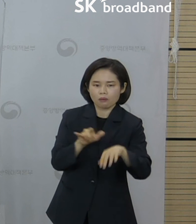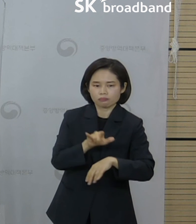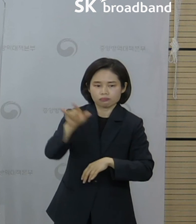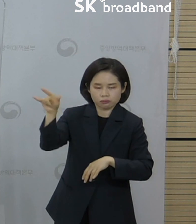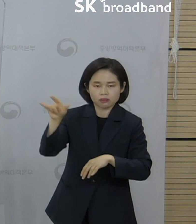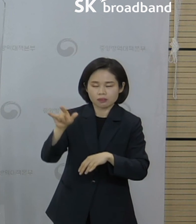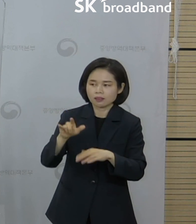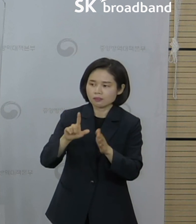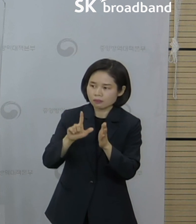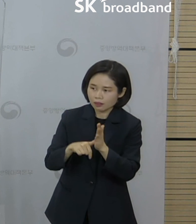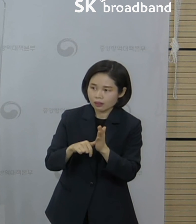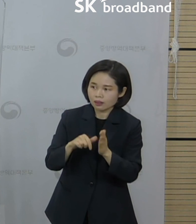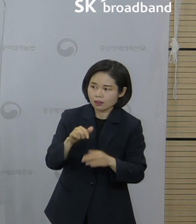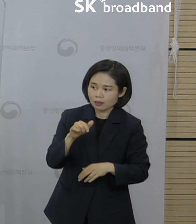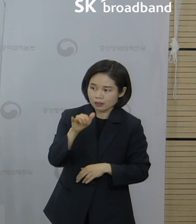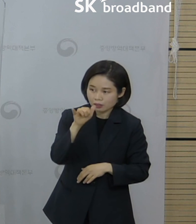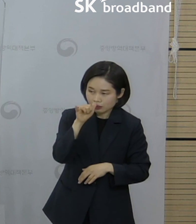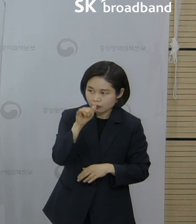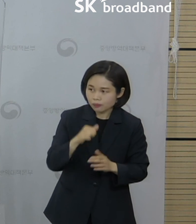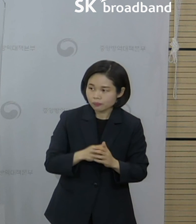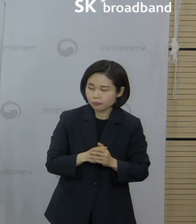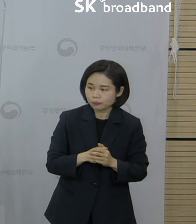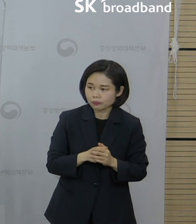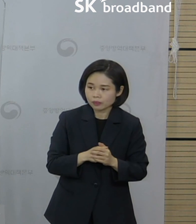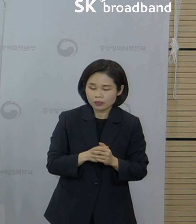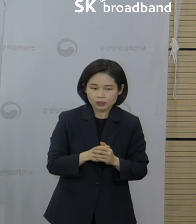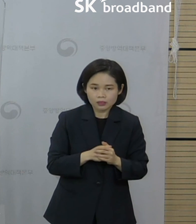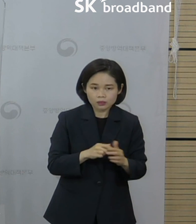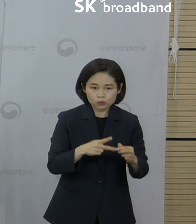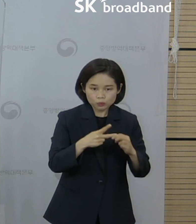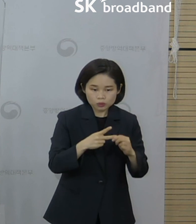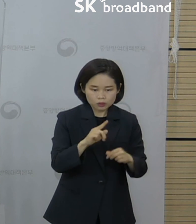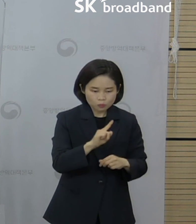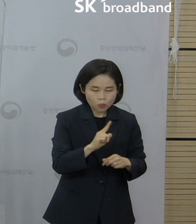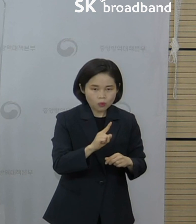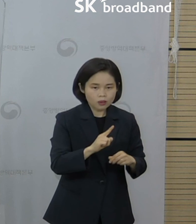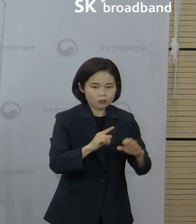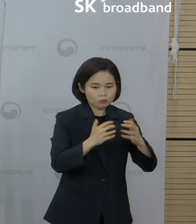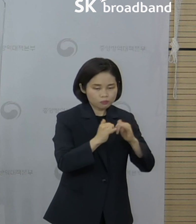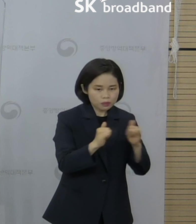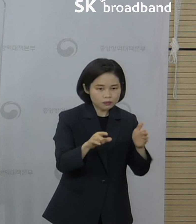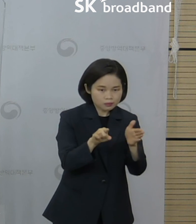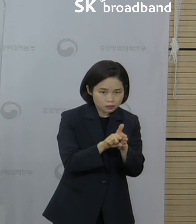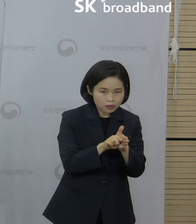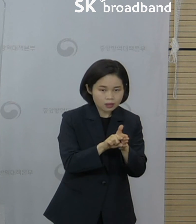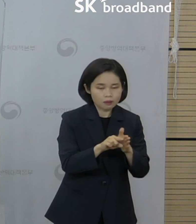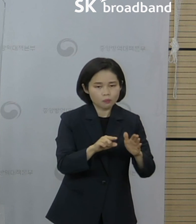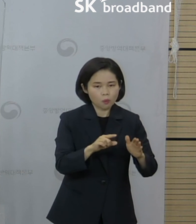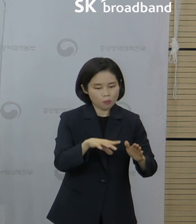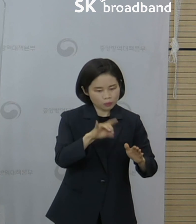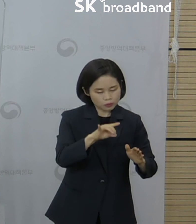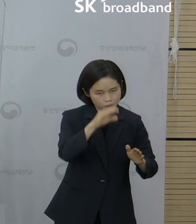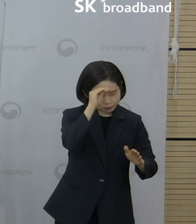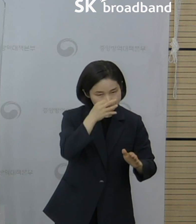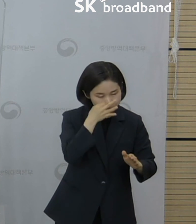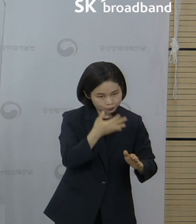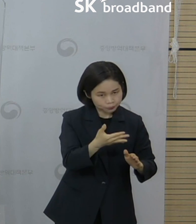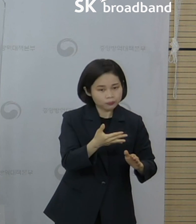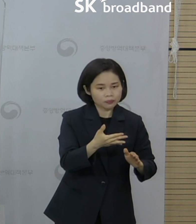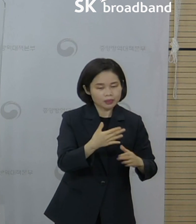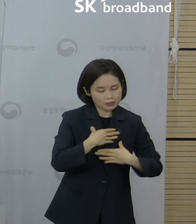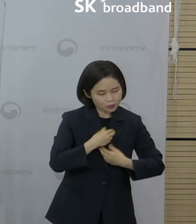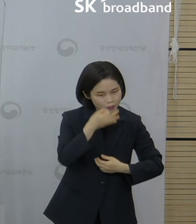예방 접종이 있습니다. 그래서 그 후자에 해당이 된다고 보시면 됩니다. 네, 추가 질문이 현재